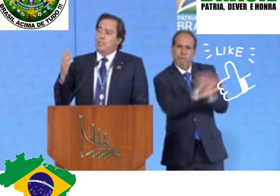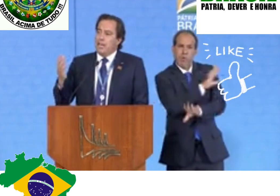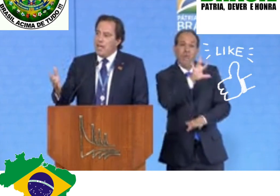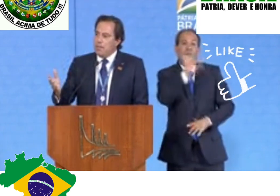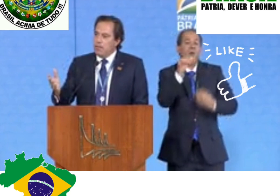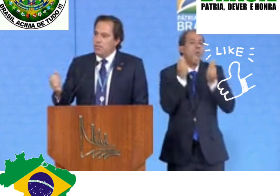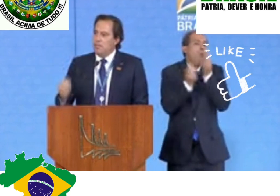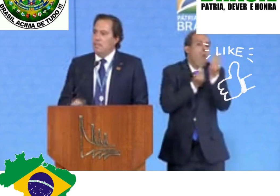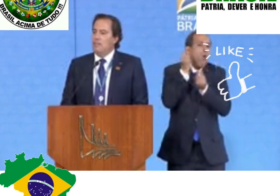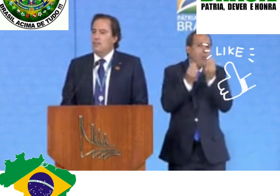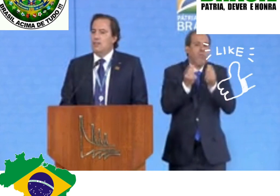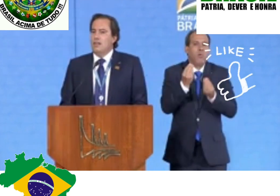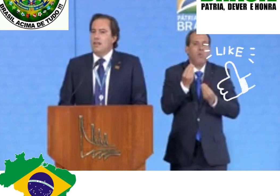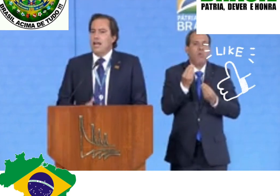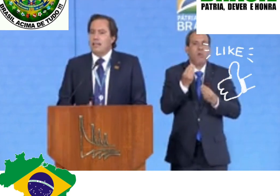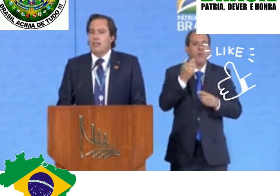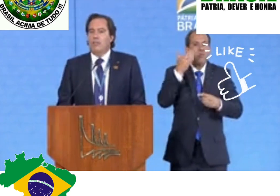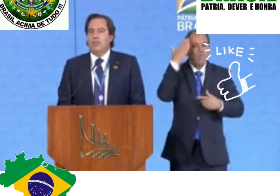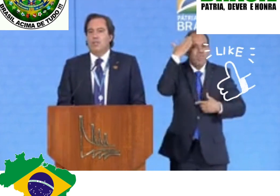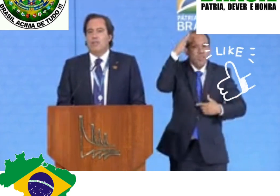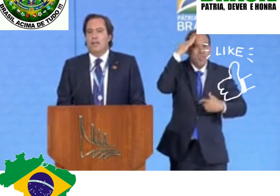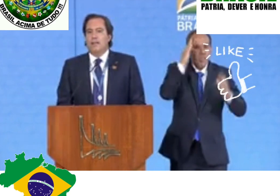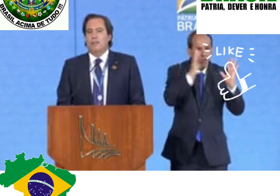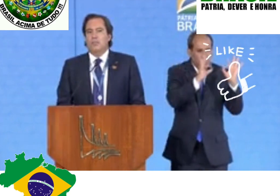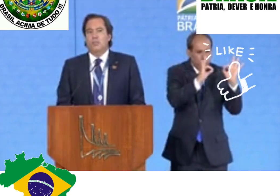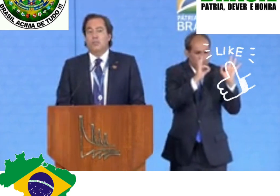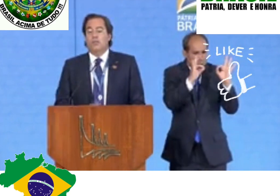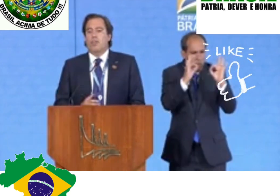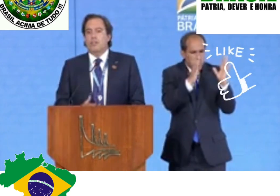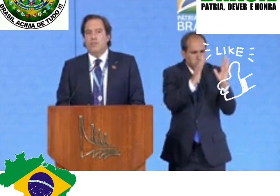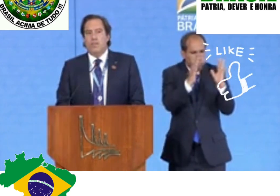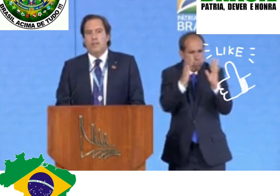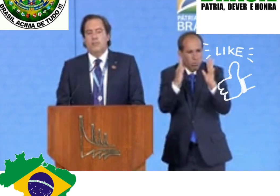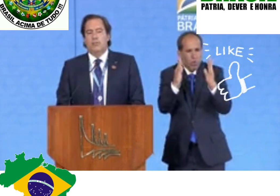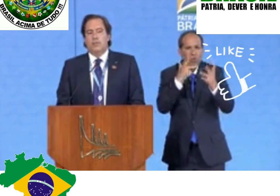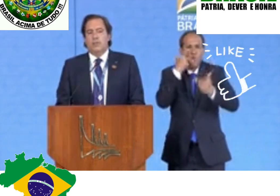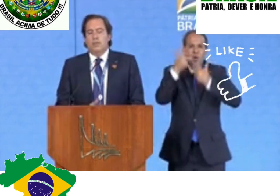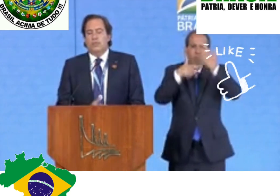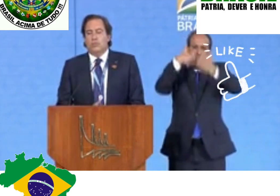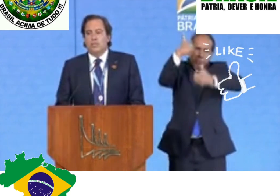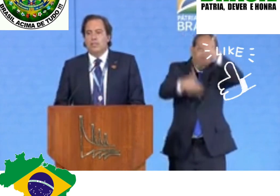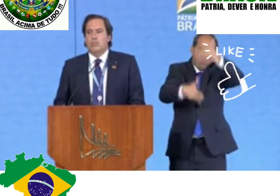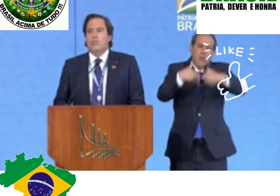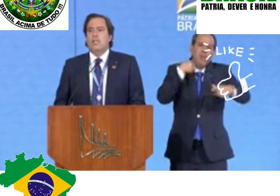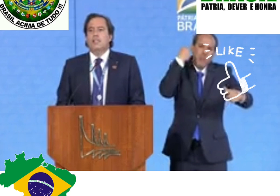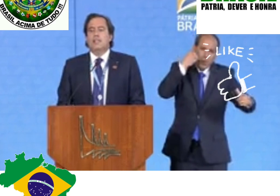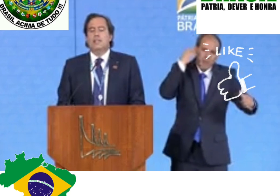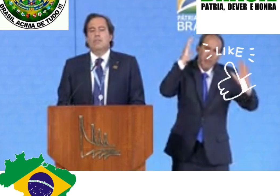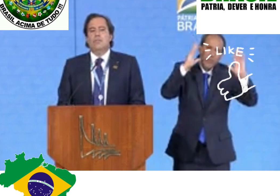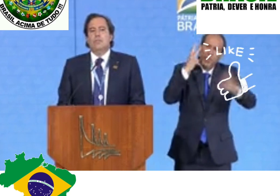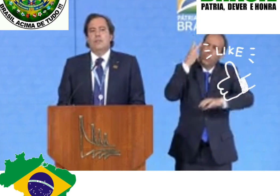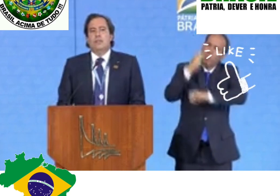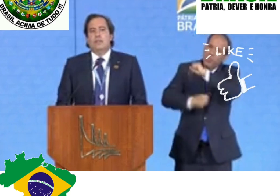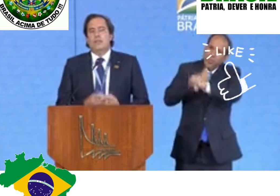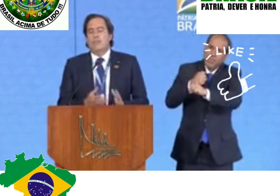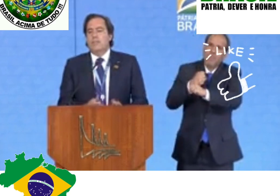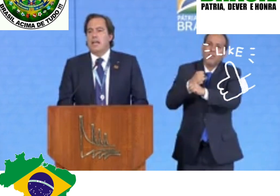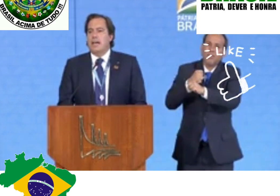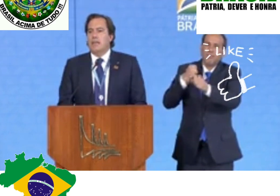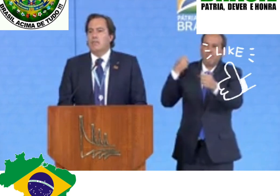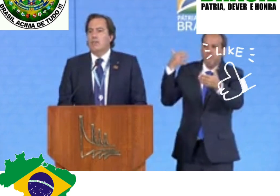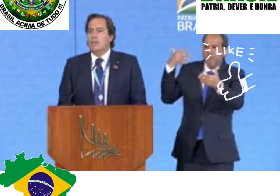mostrar para vocês aquilo que nós falamos, o que nós vivemos, e todos esses 2 anos